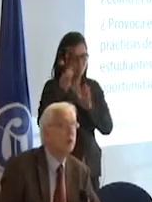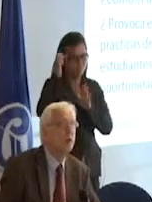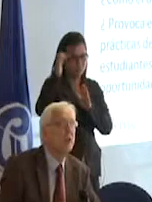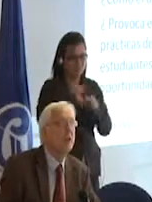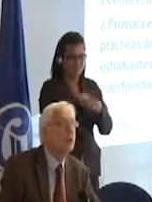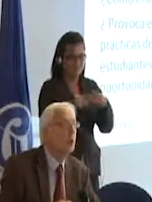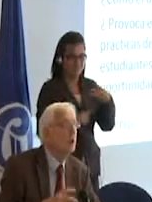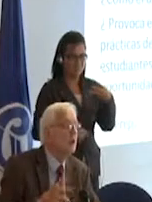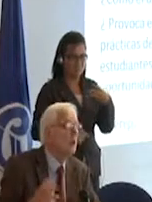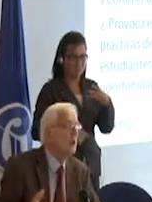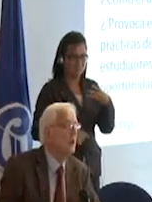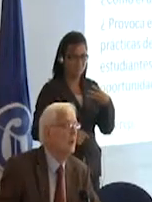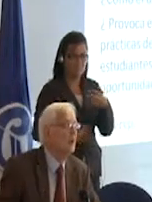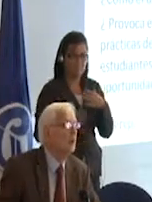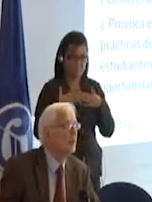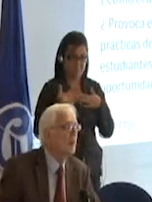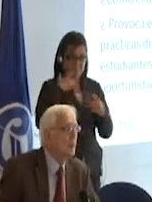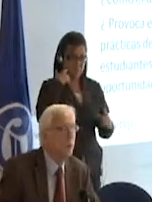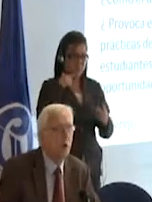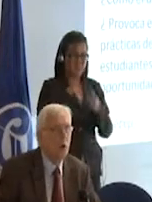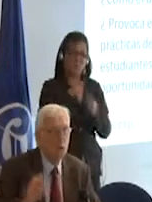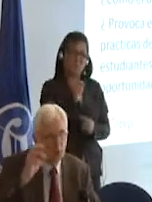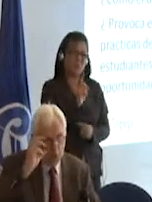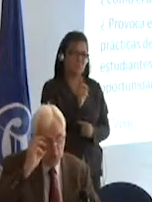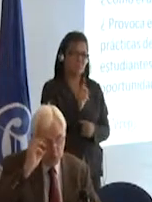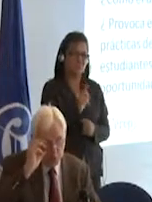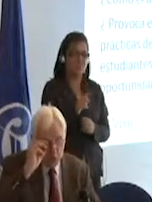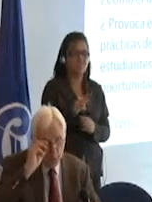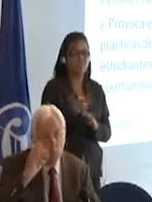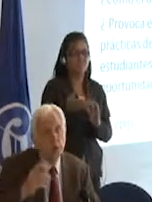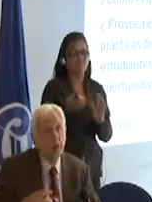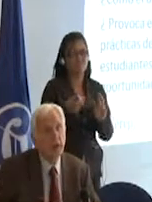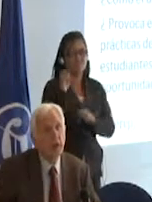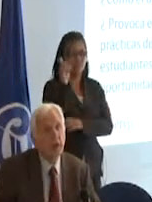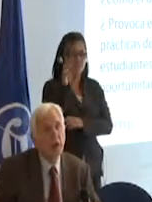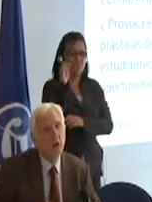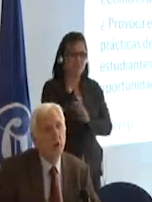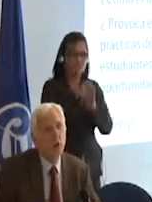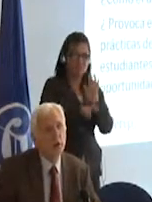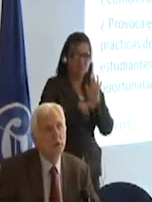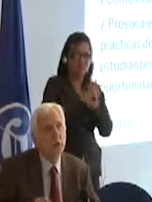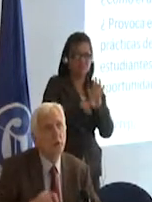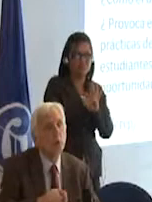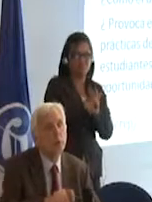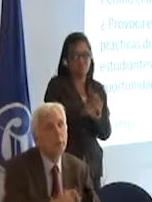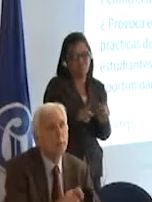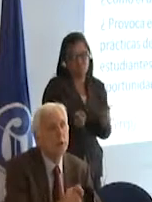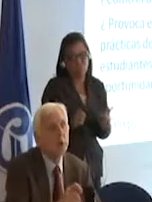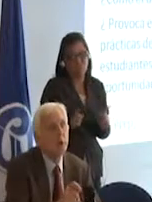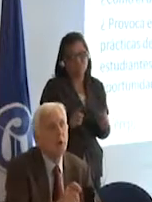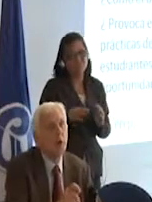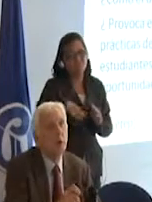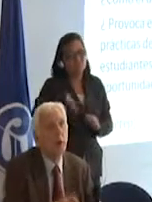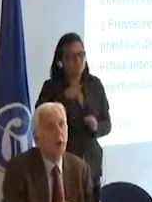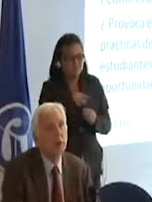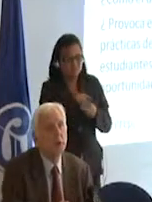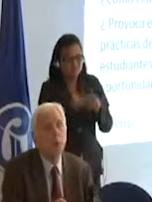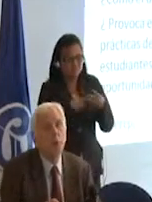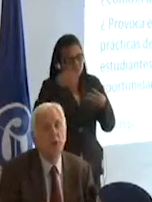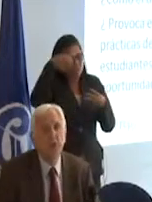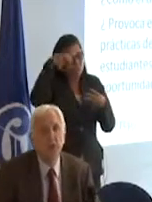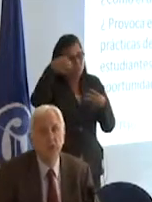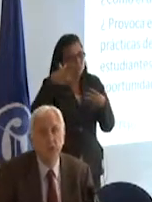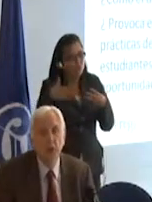faire un exposé théorique, c'est simplement de montrer comment ces concepts vont